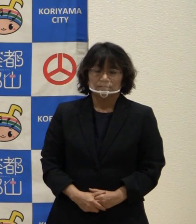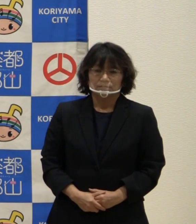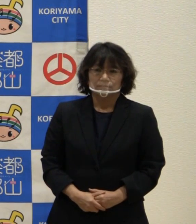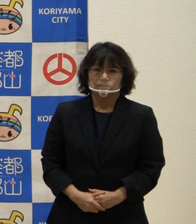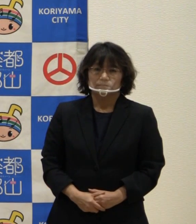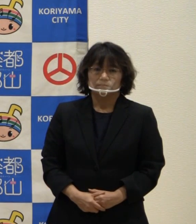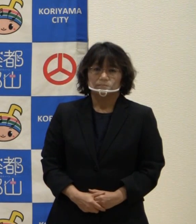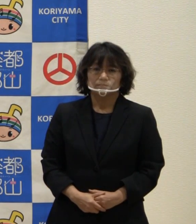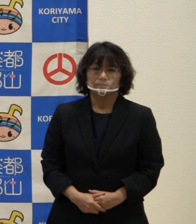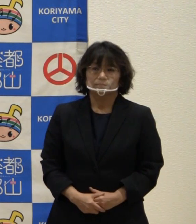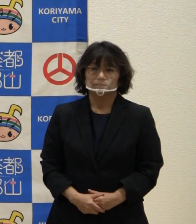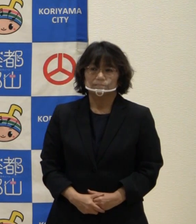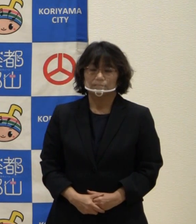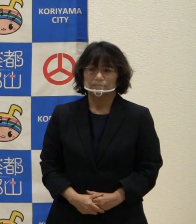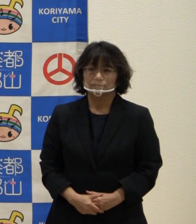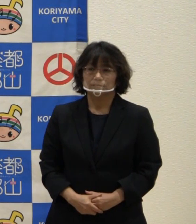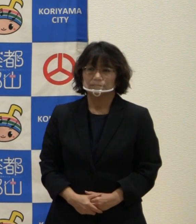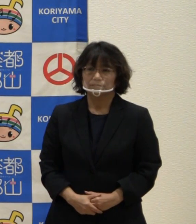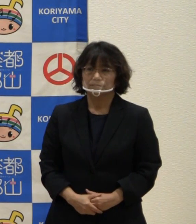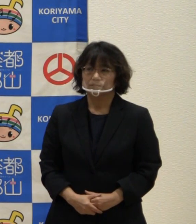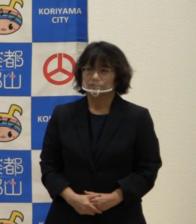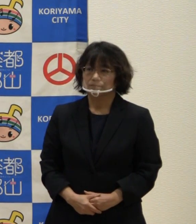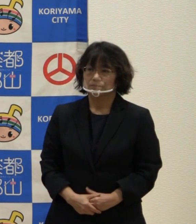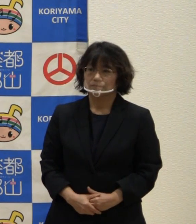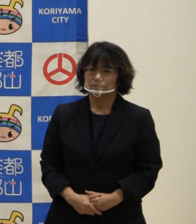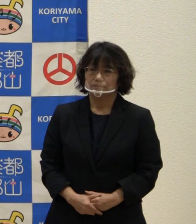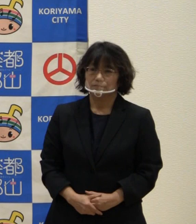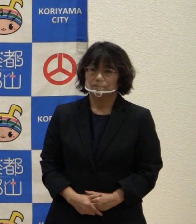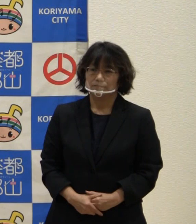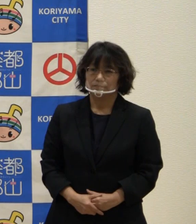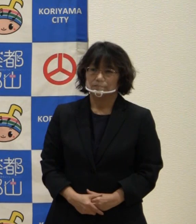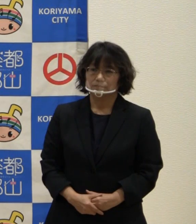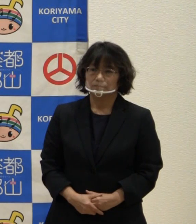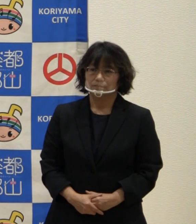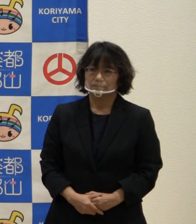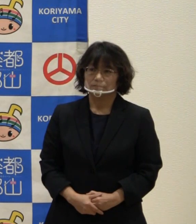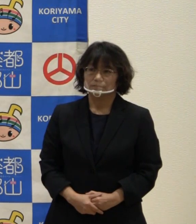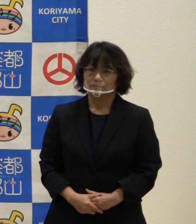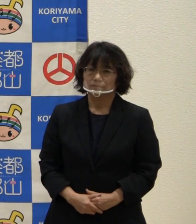引き続き他社の皆様からご質問をお願いいたします。